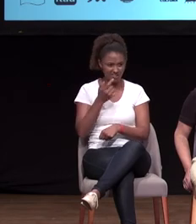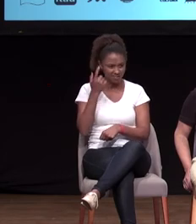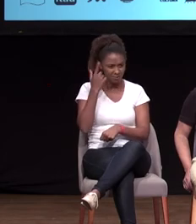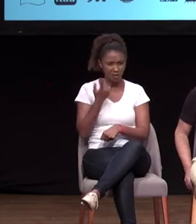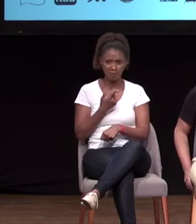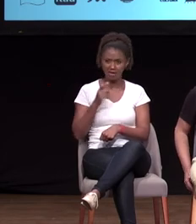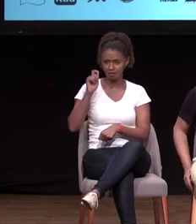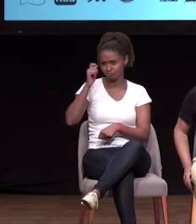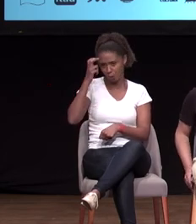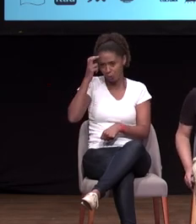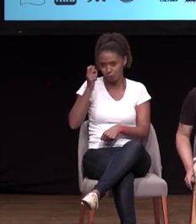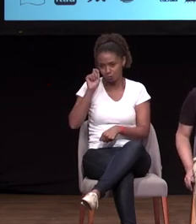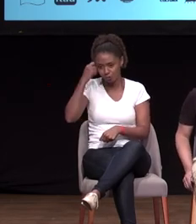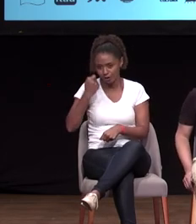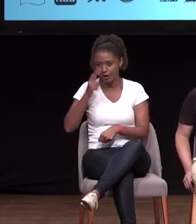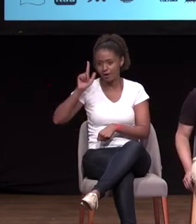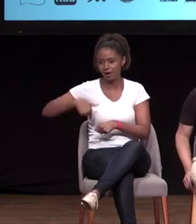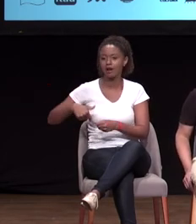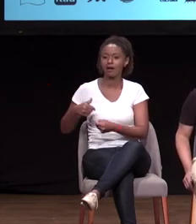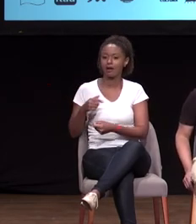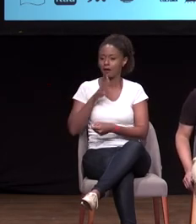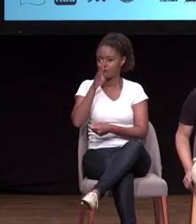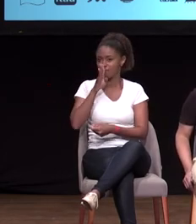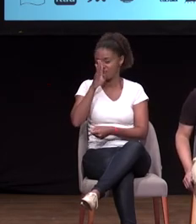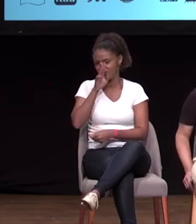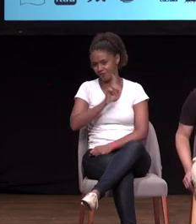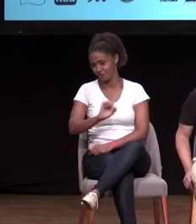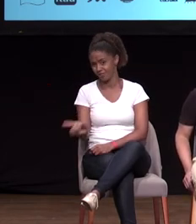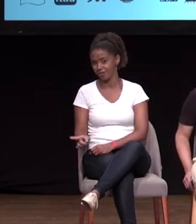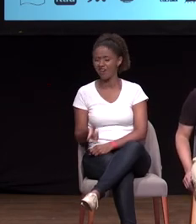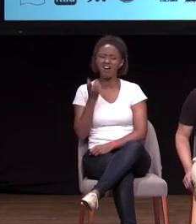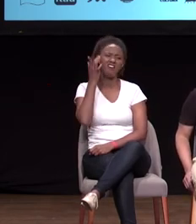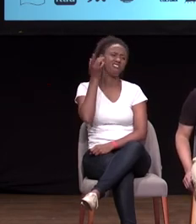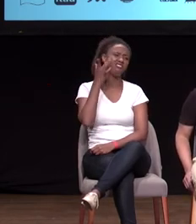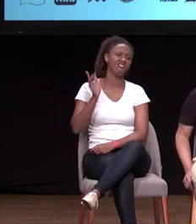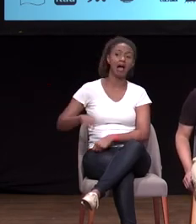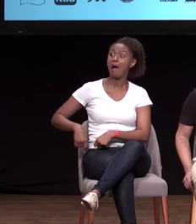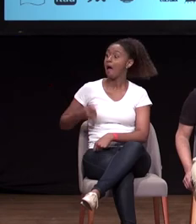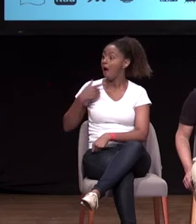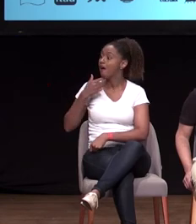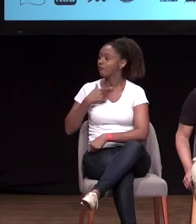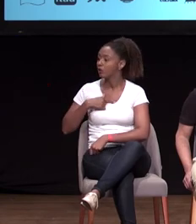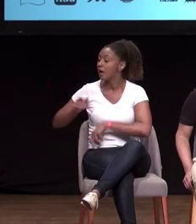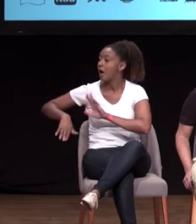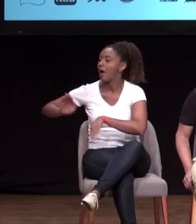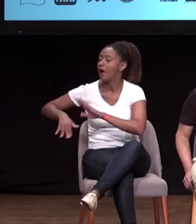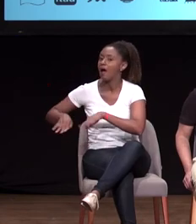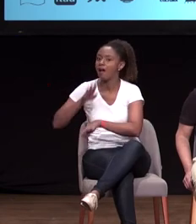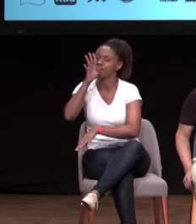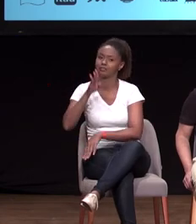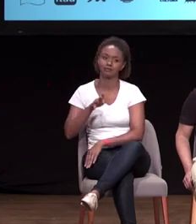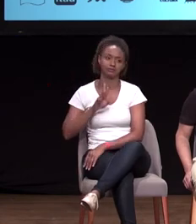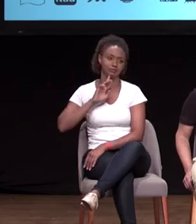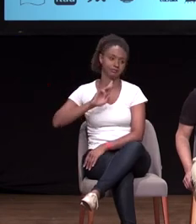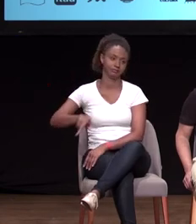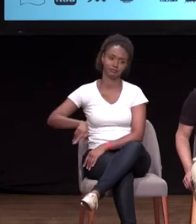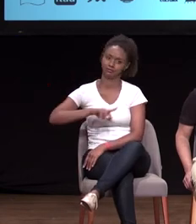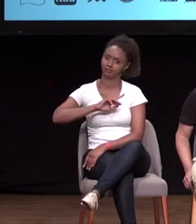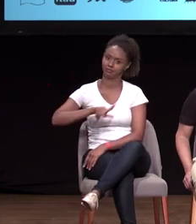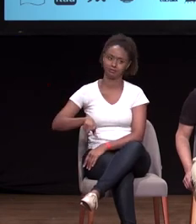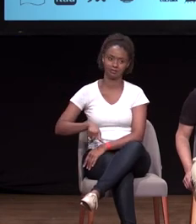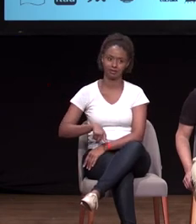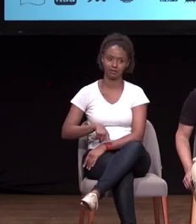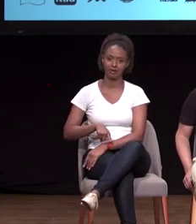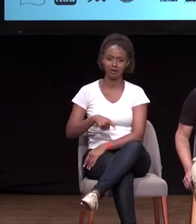seja nas artes plásticas na música na dança é fácil né revela um tambor tocando pra deixar vamos esquece que